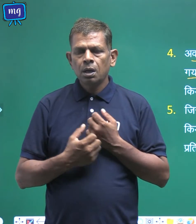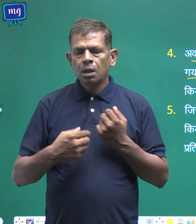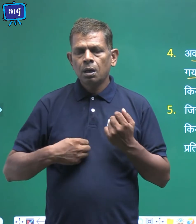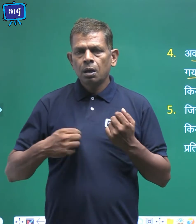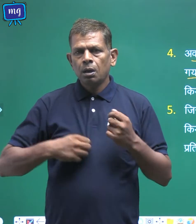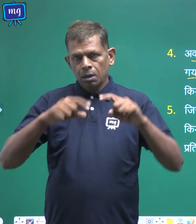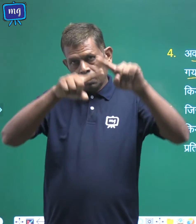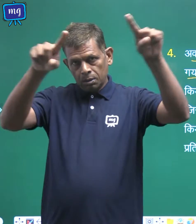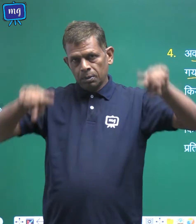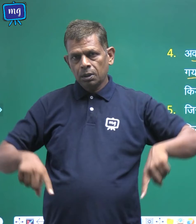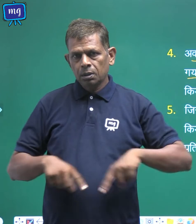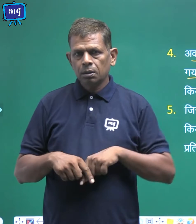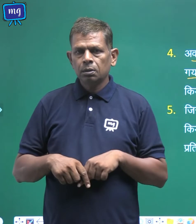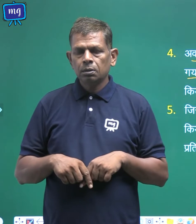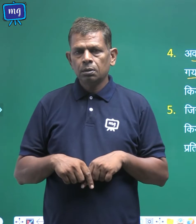पर